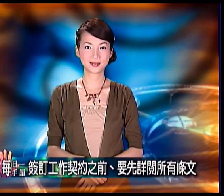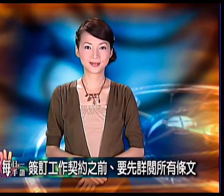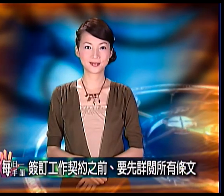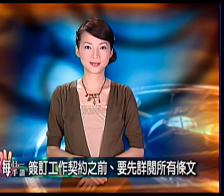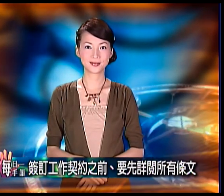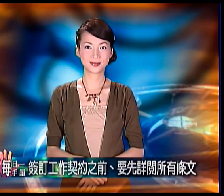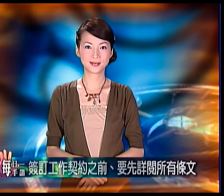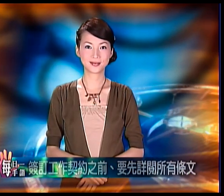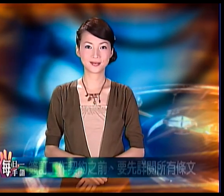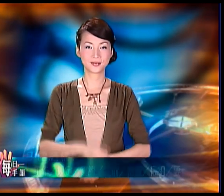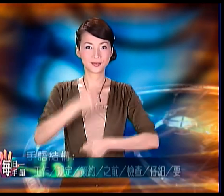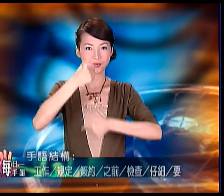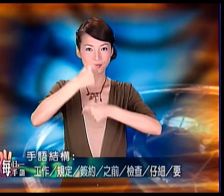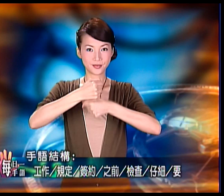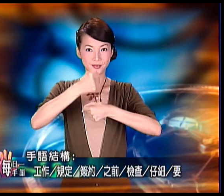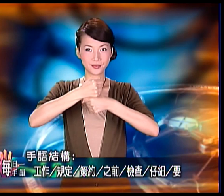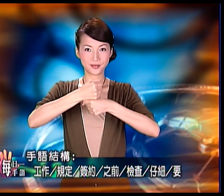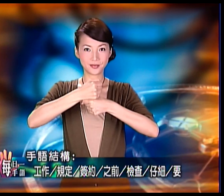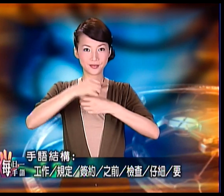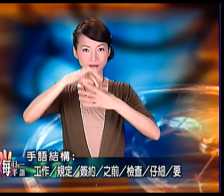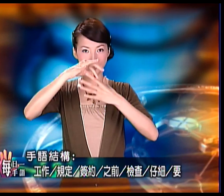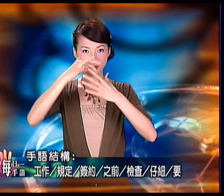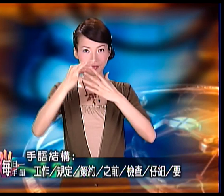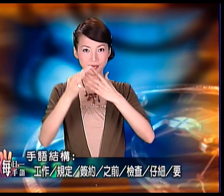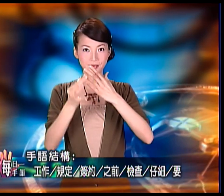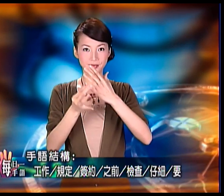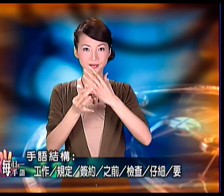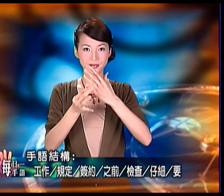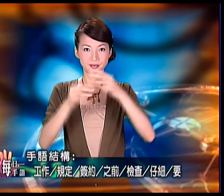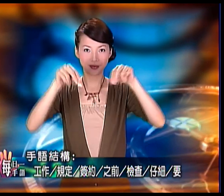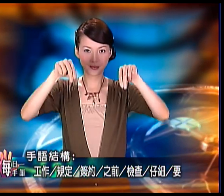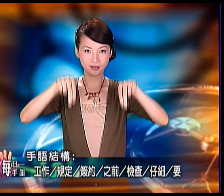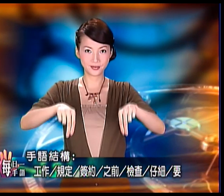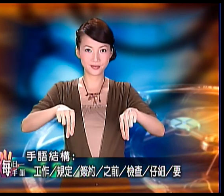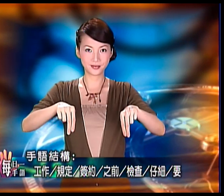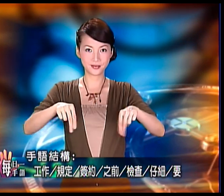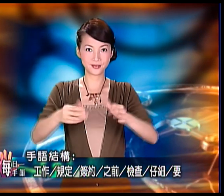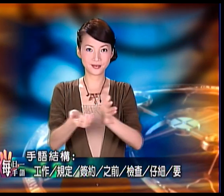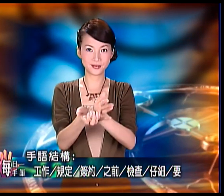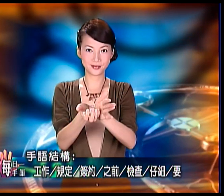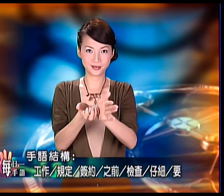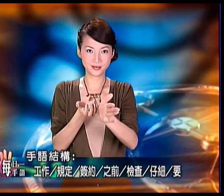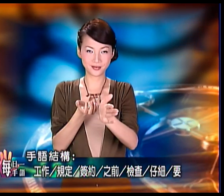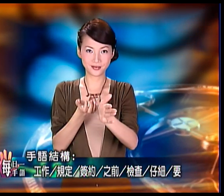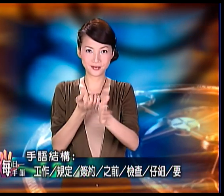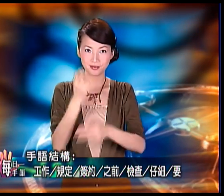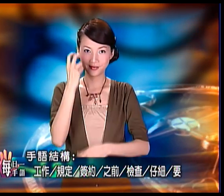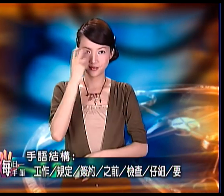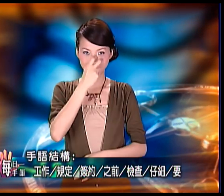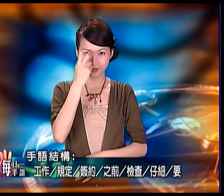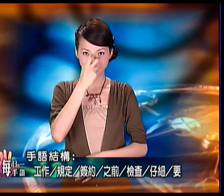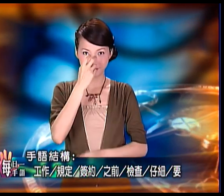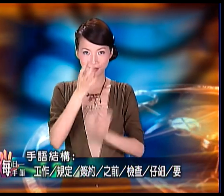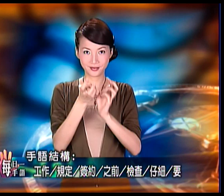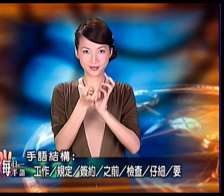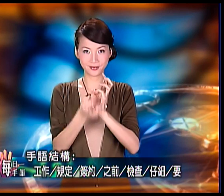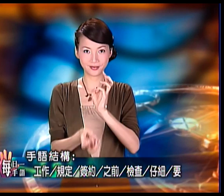结构是：工作、规定、签约之前、检查、仔